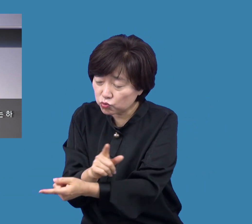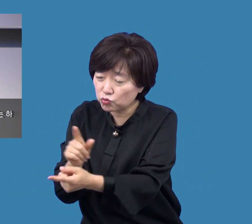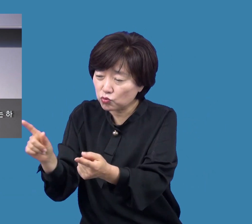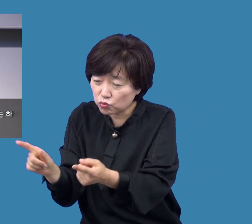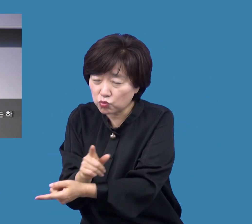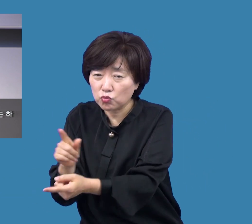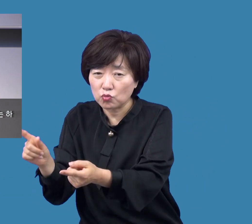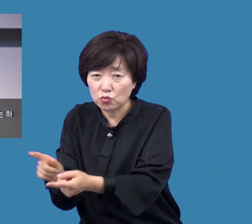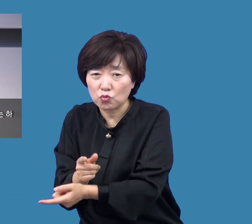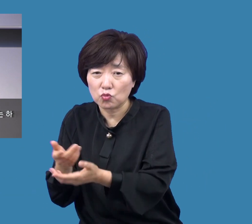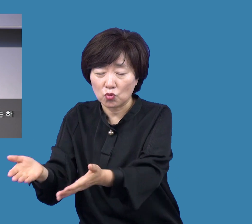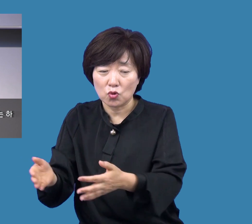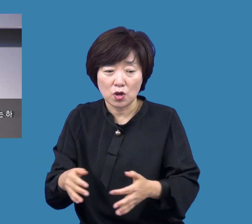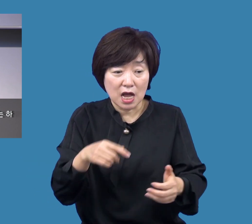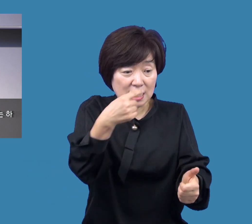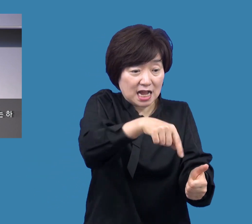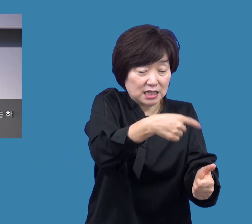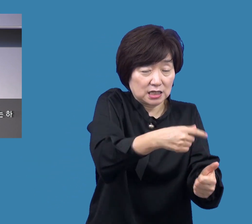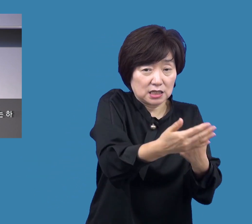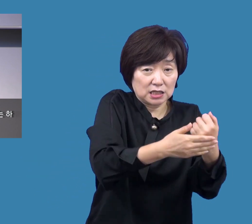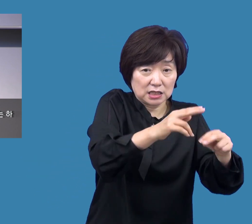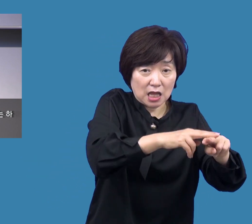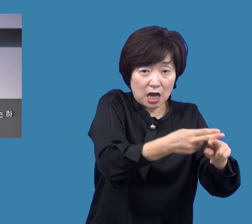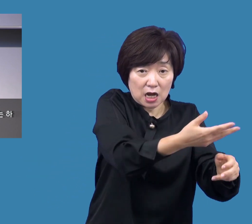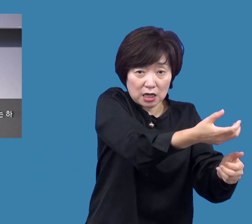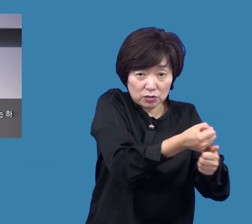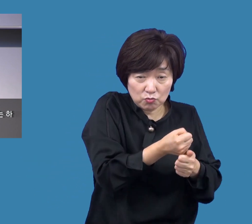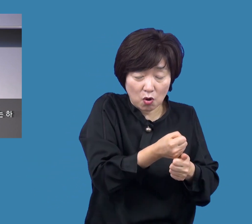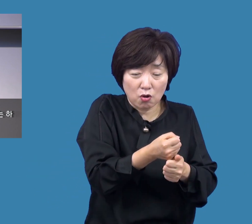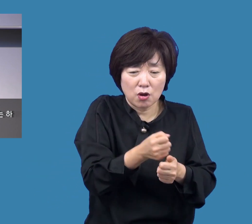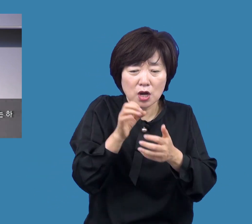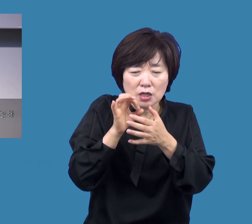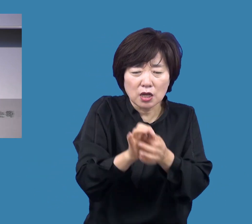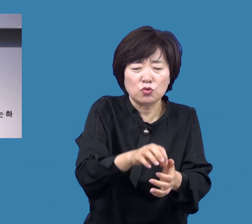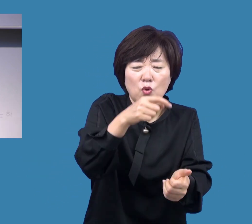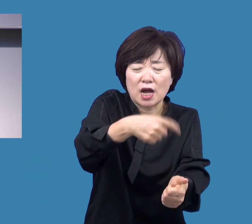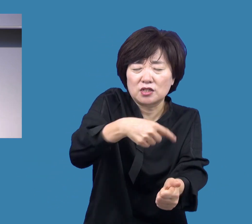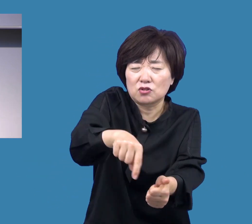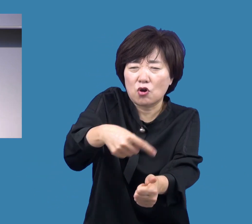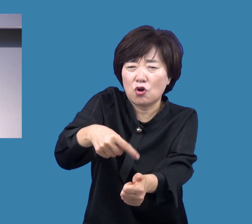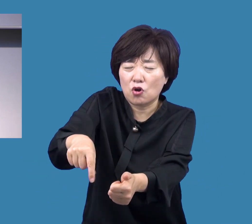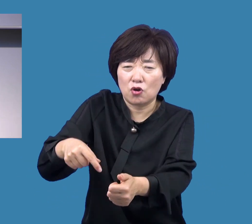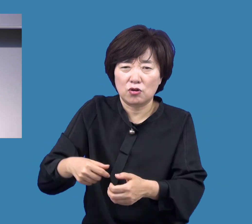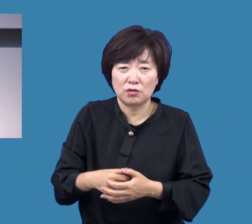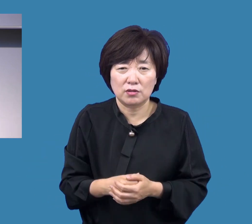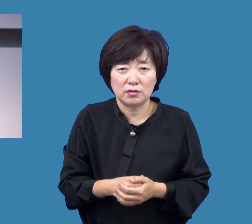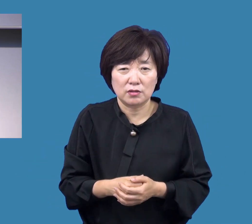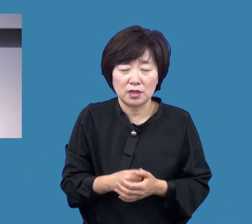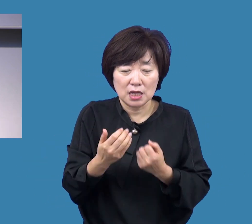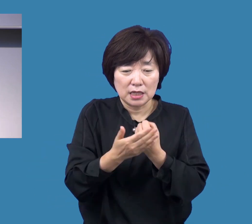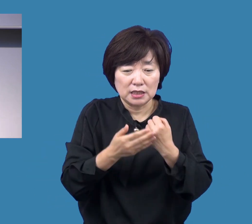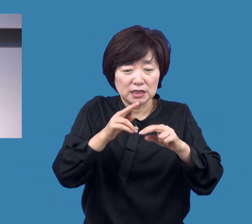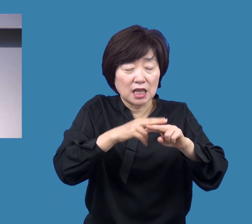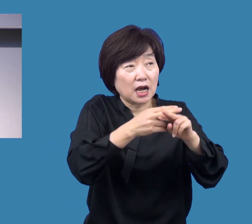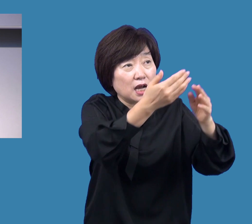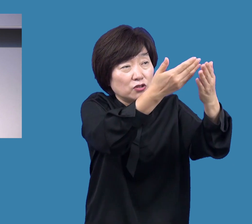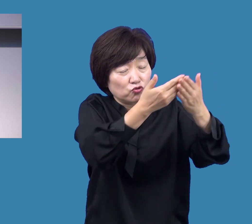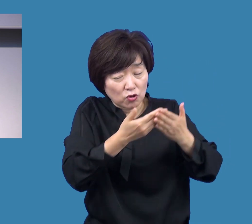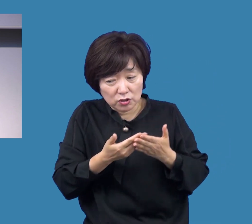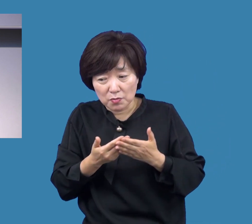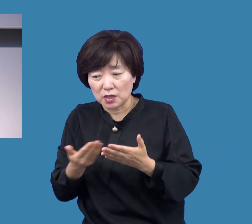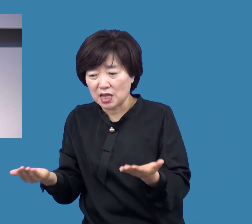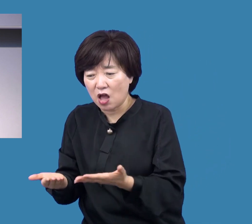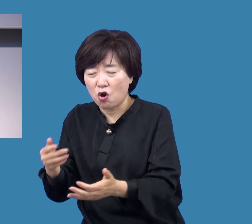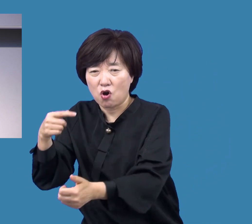할 거 아니에요. 또 가르치는 은사가 주어진 사람이 있어요. 그럼 계속 뭐 하겠어요? 계속 가르치는 사역을 할 거 아니에요. 그러니까 은사가 주어지면 계속 사역을 하게